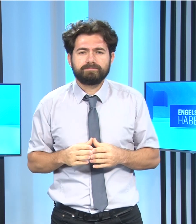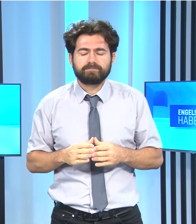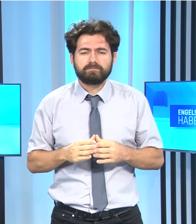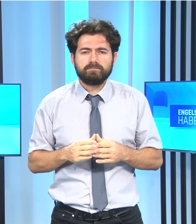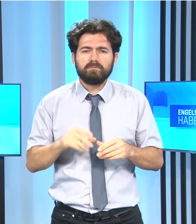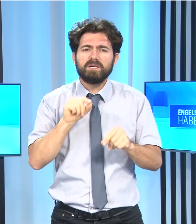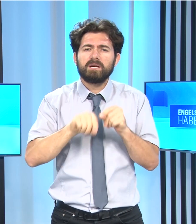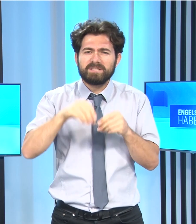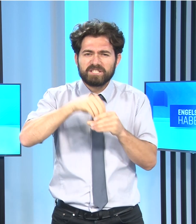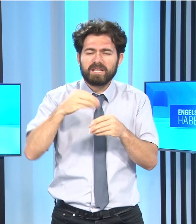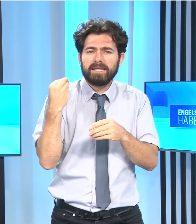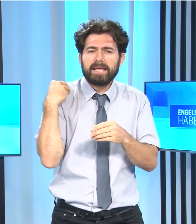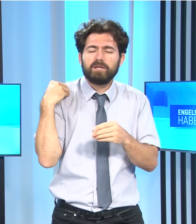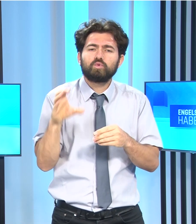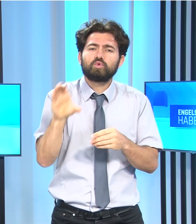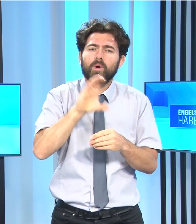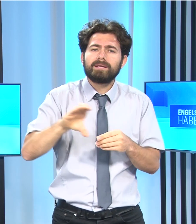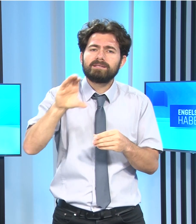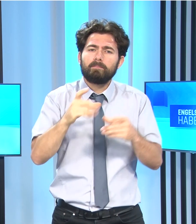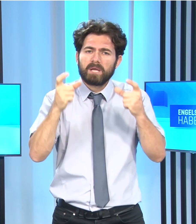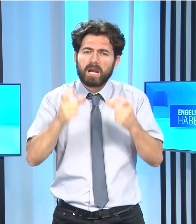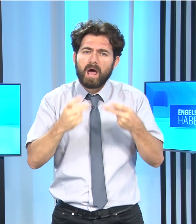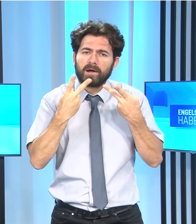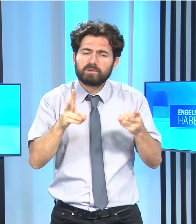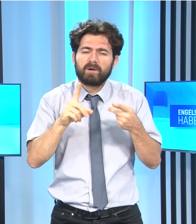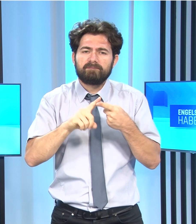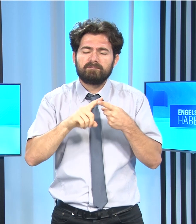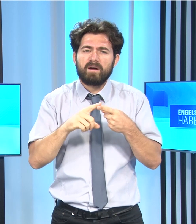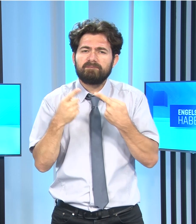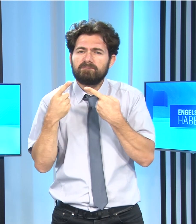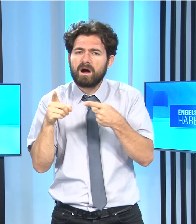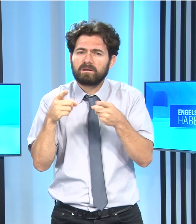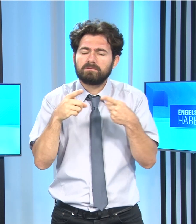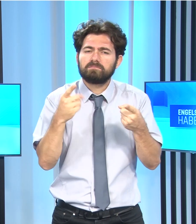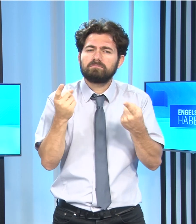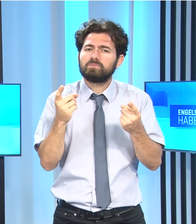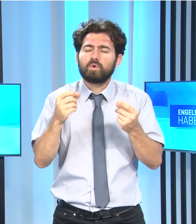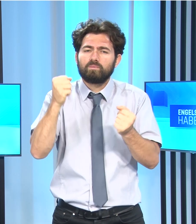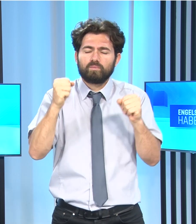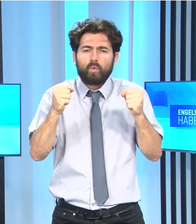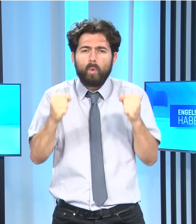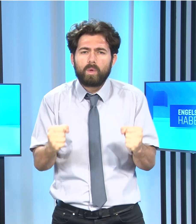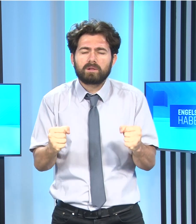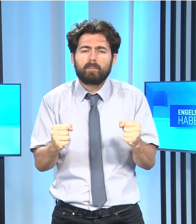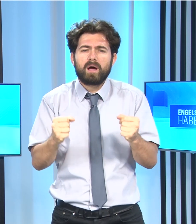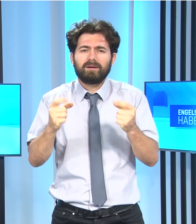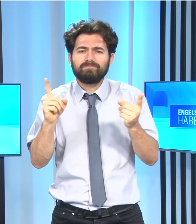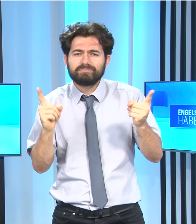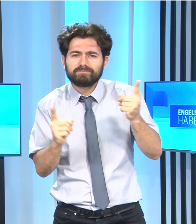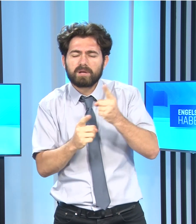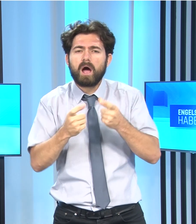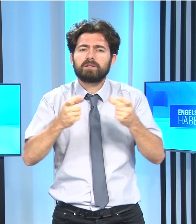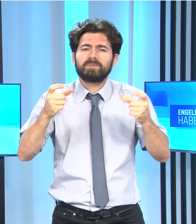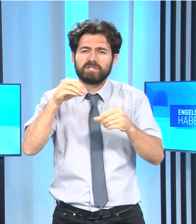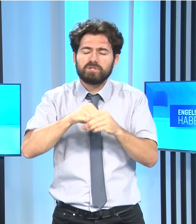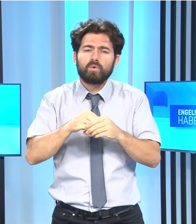Ülkede yeni turizm alanlarının yaratılması ve alternatif konaklama çeşitliliğinin artırılması için ortak